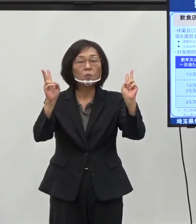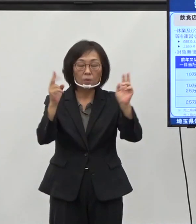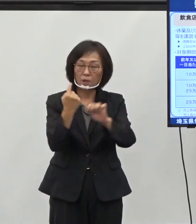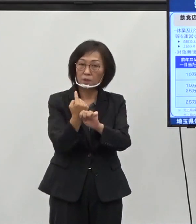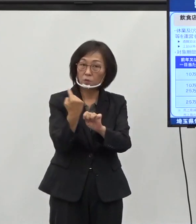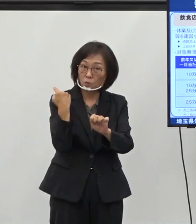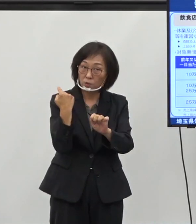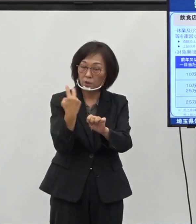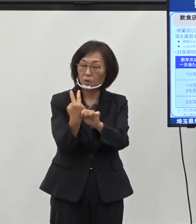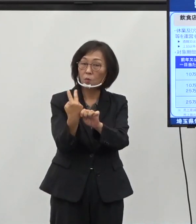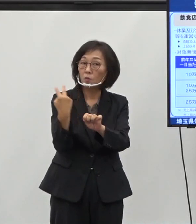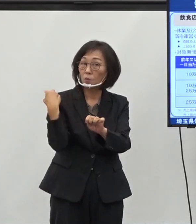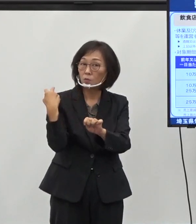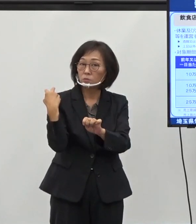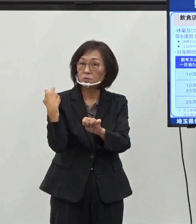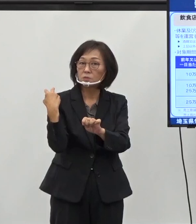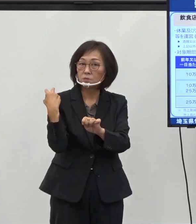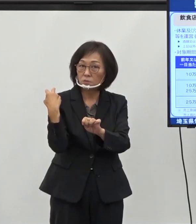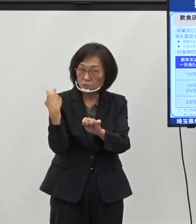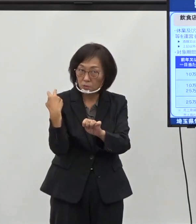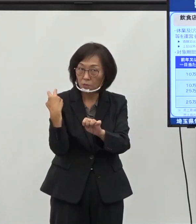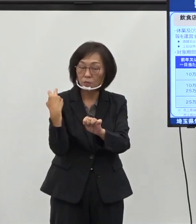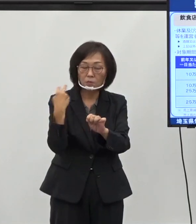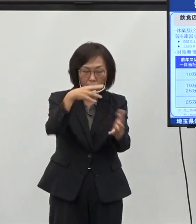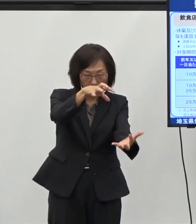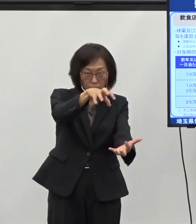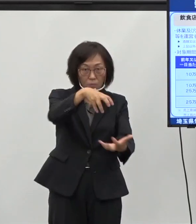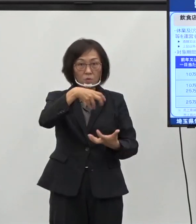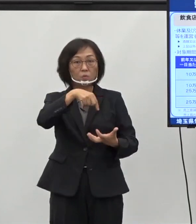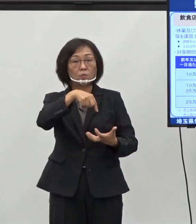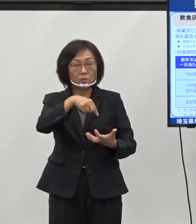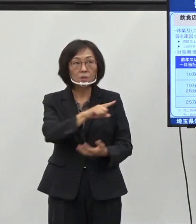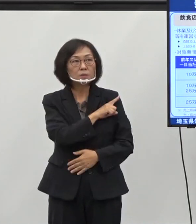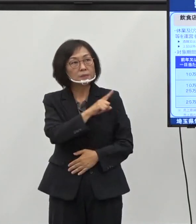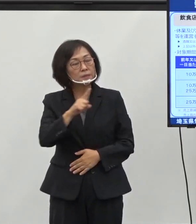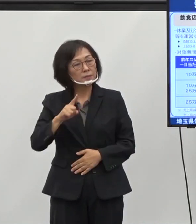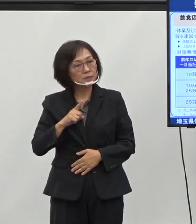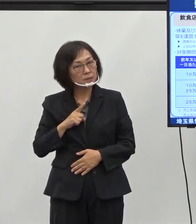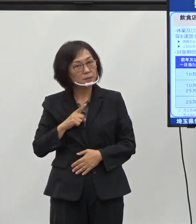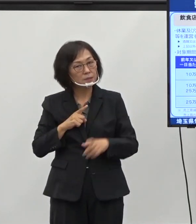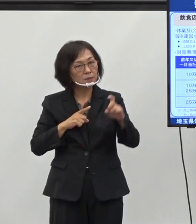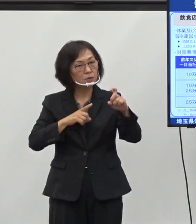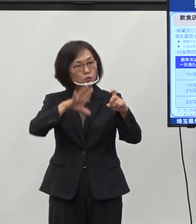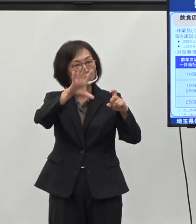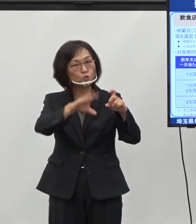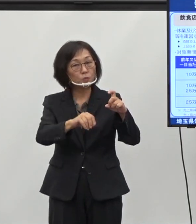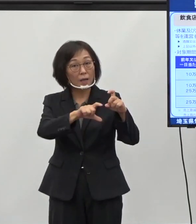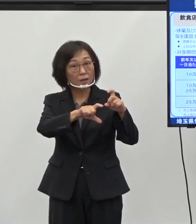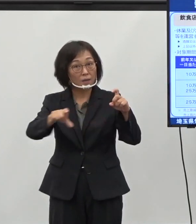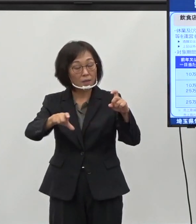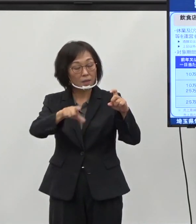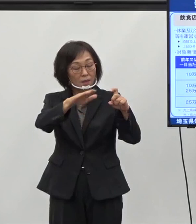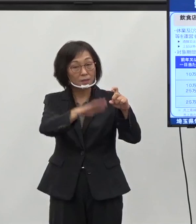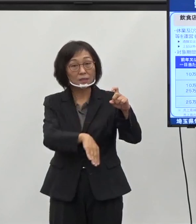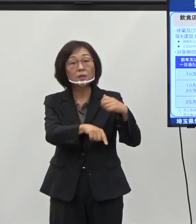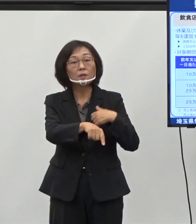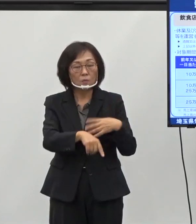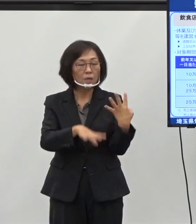年または前々年の店舗売上高が1日10万円以下のところについては4万